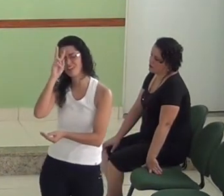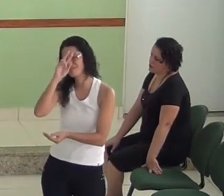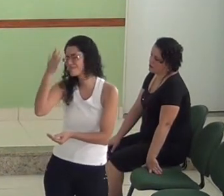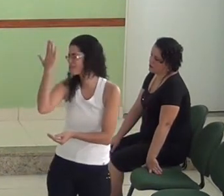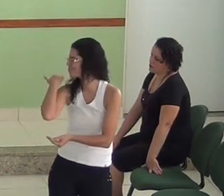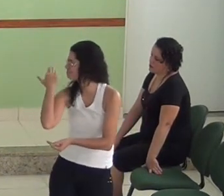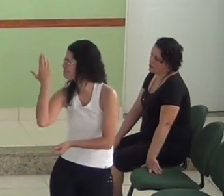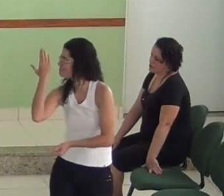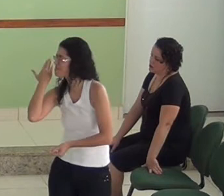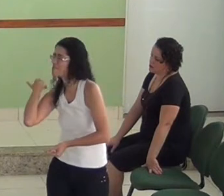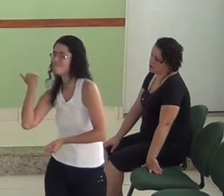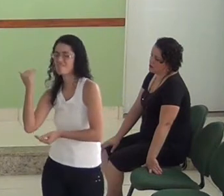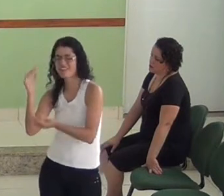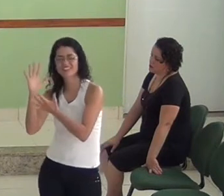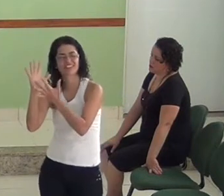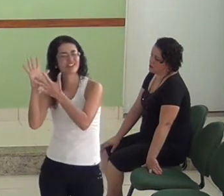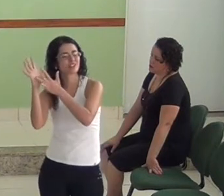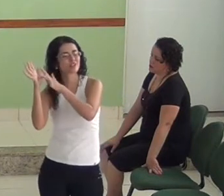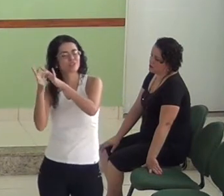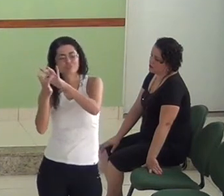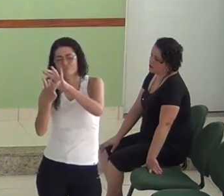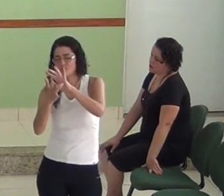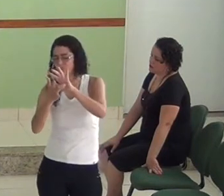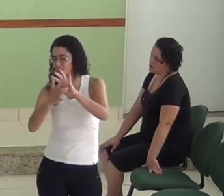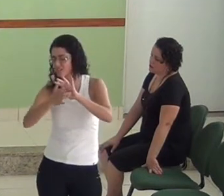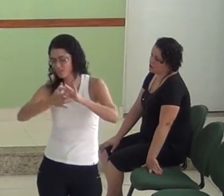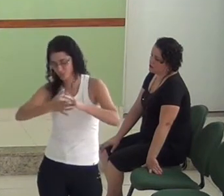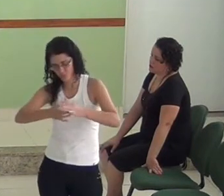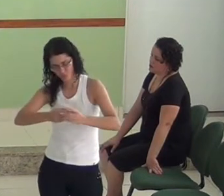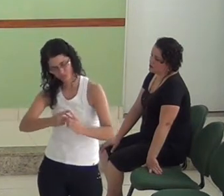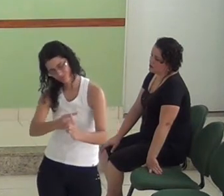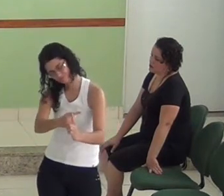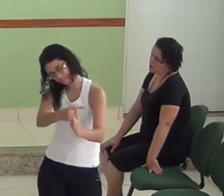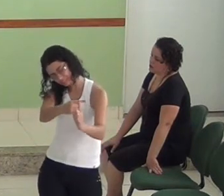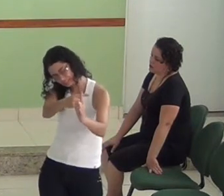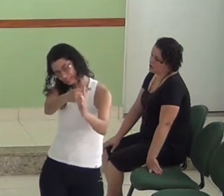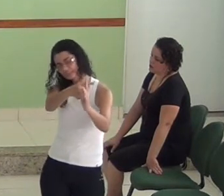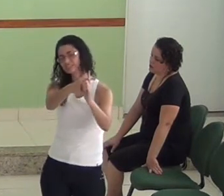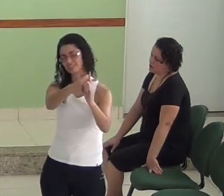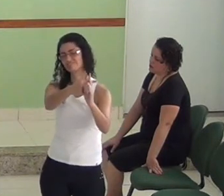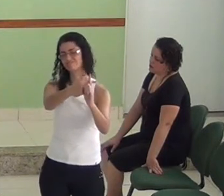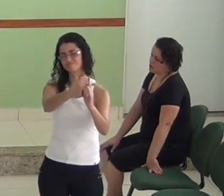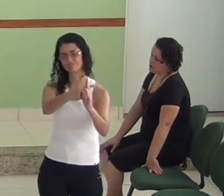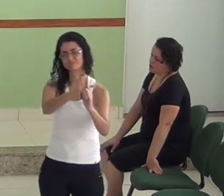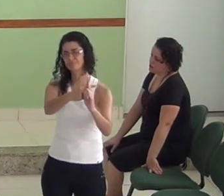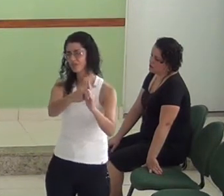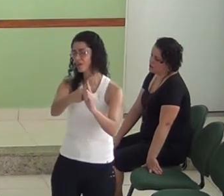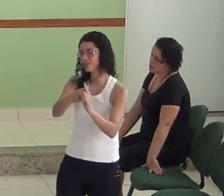Thank you.